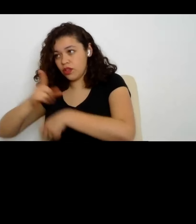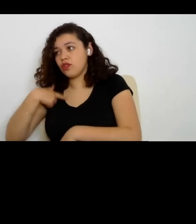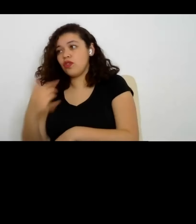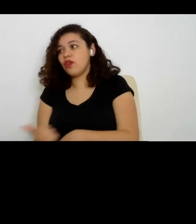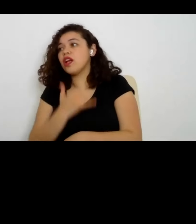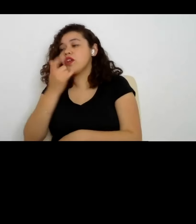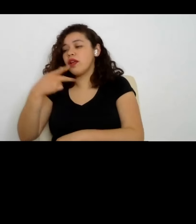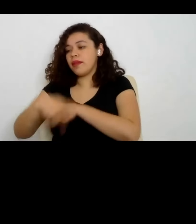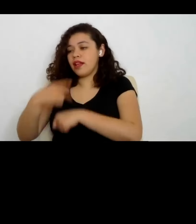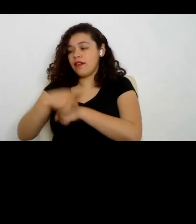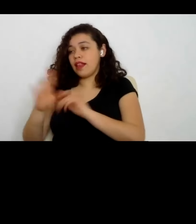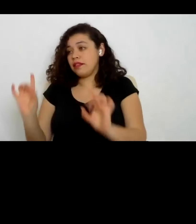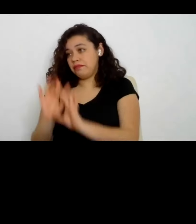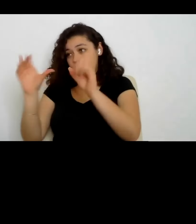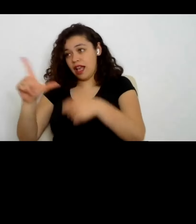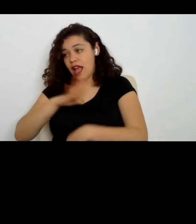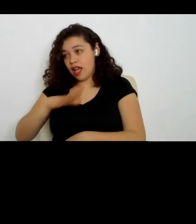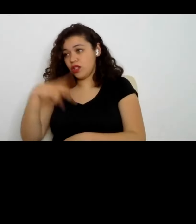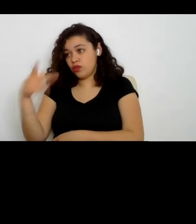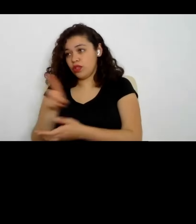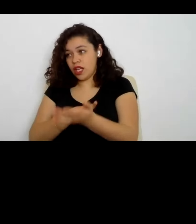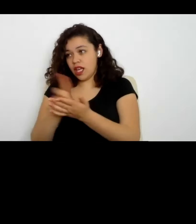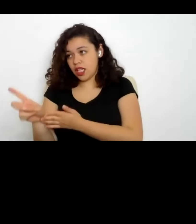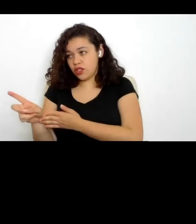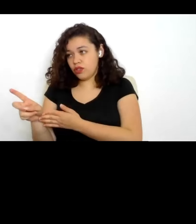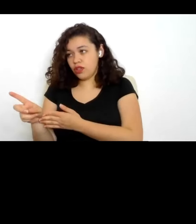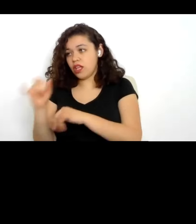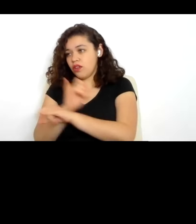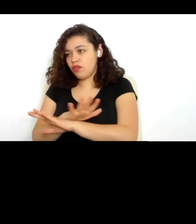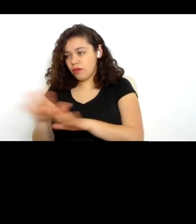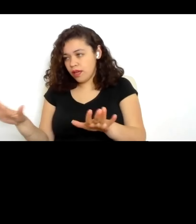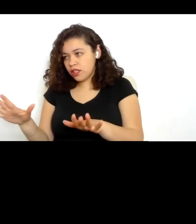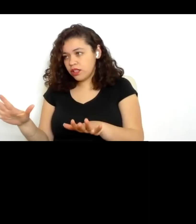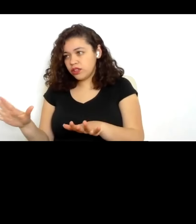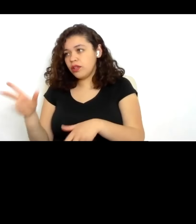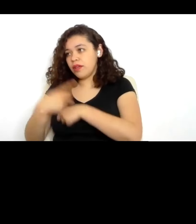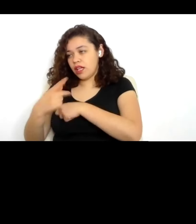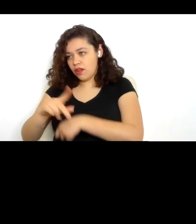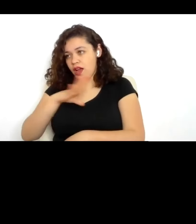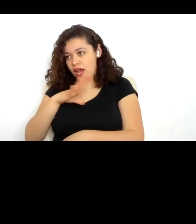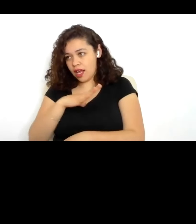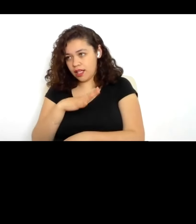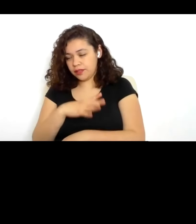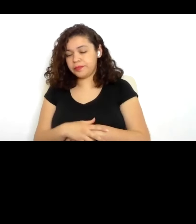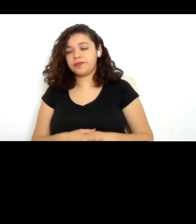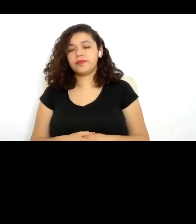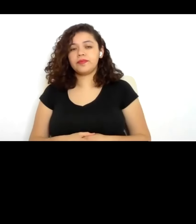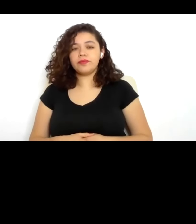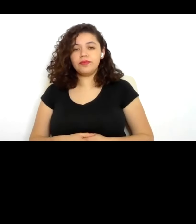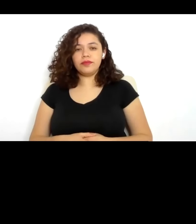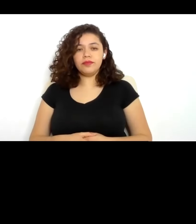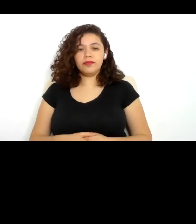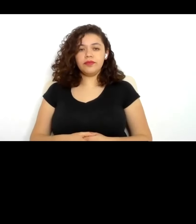las vulneraciones que pudieran afectar sus derechos patrimoniales o morales, tan pronto confirme que lo ocurrido,